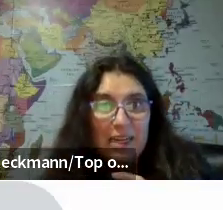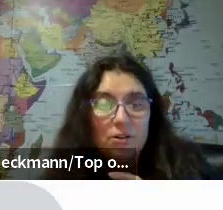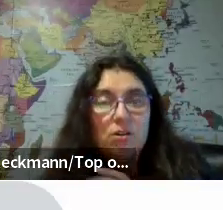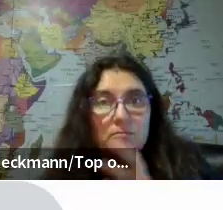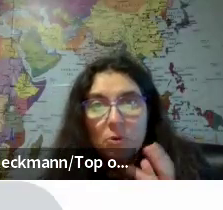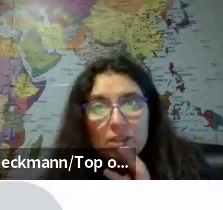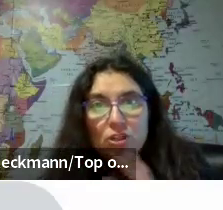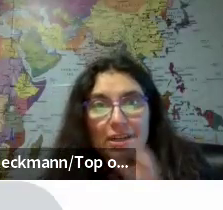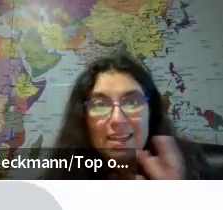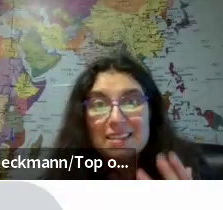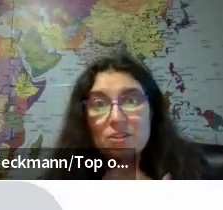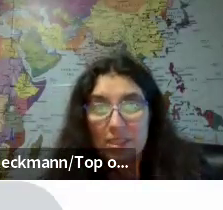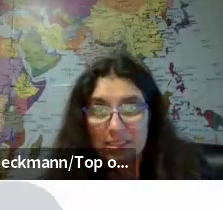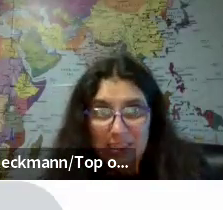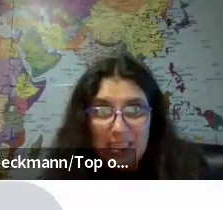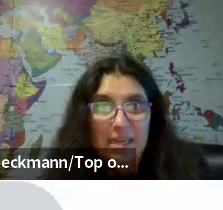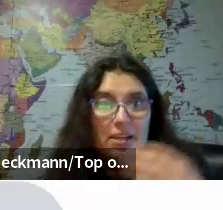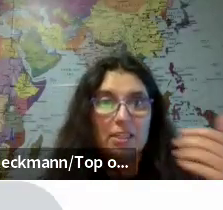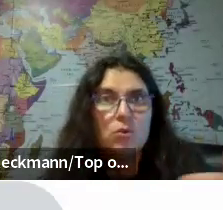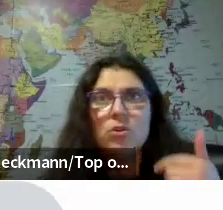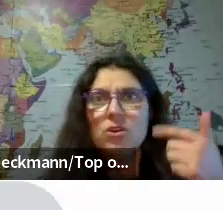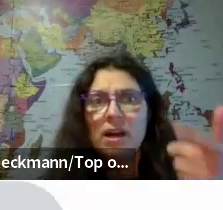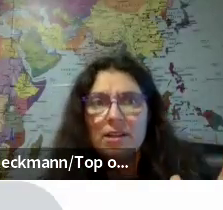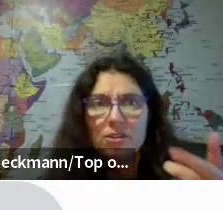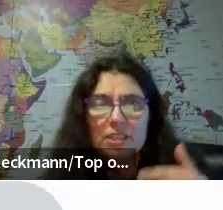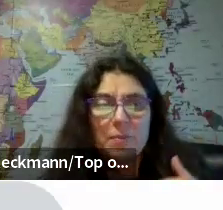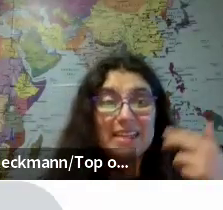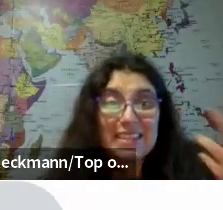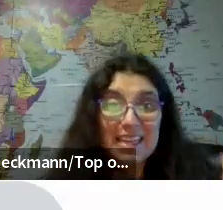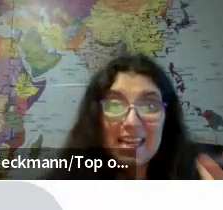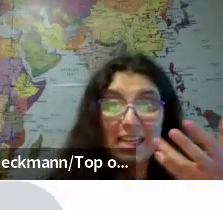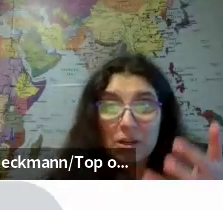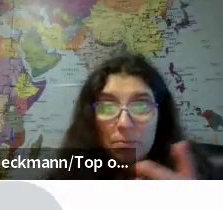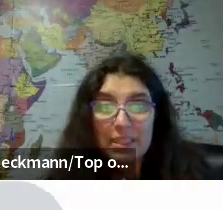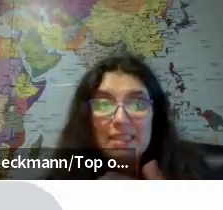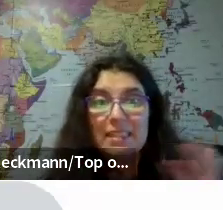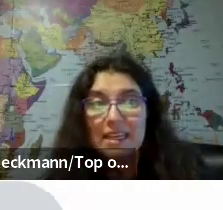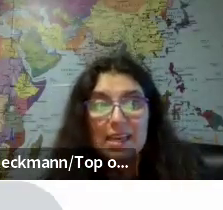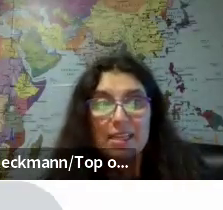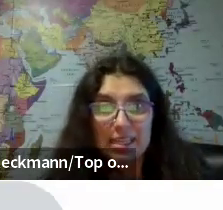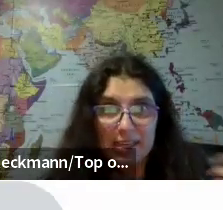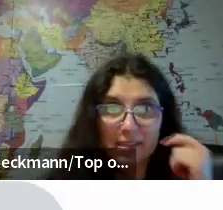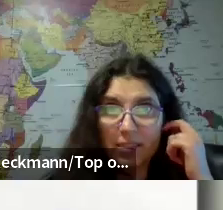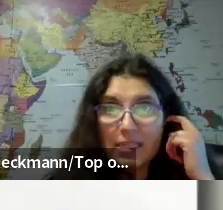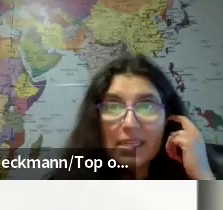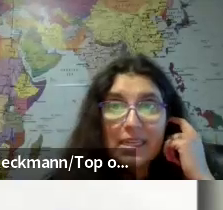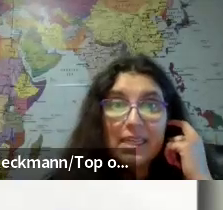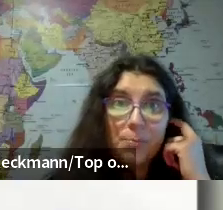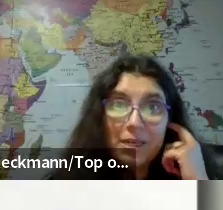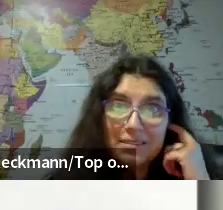del cargo, cuáles son los requisitos que se requieren, nivel de estudio, años de experiencia, en qué área, qué competencias y qué habilidades. Y